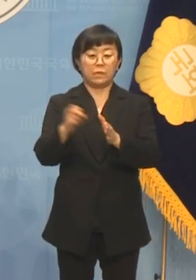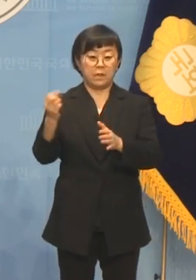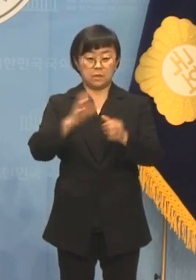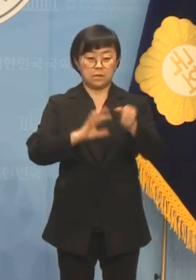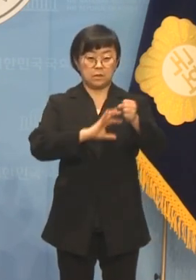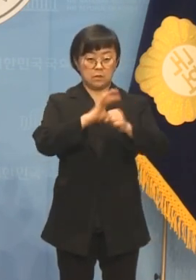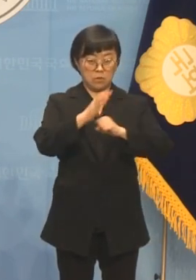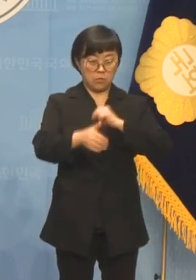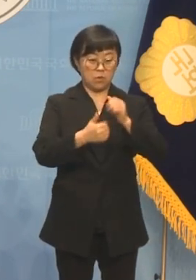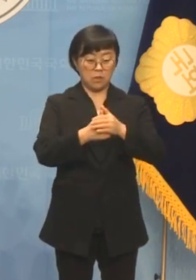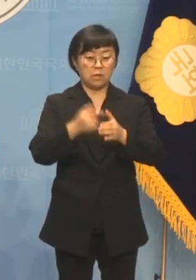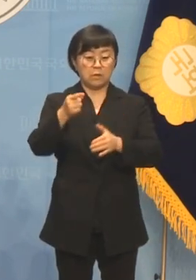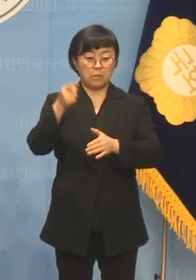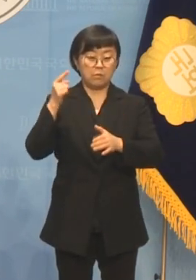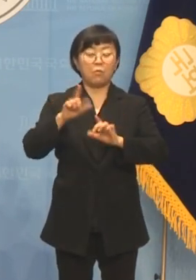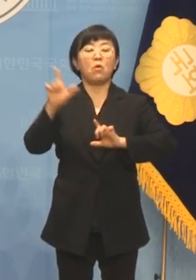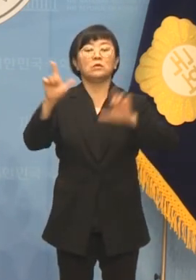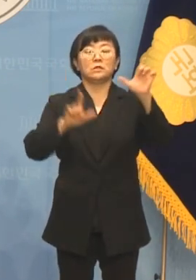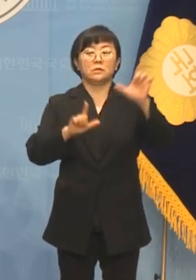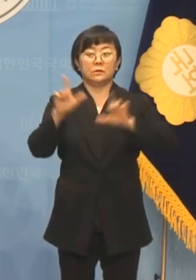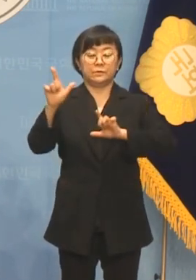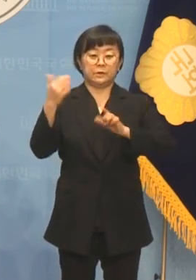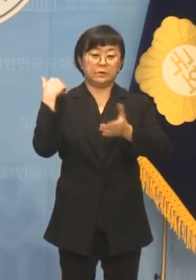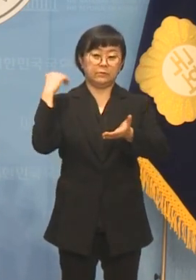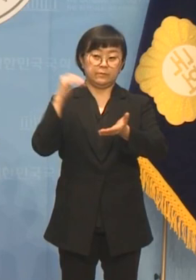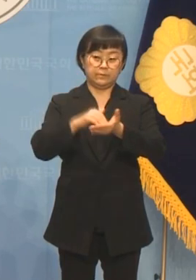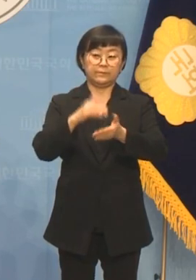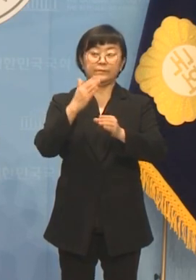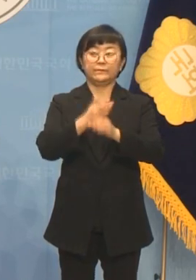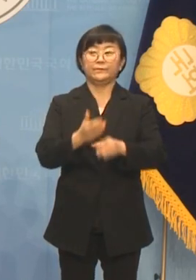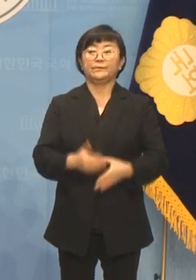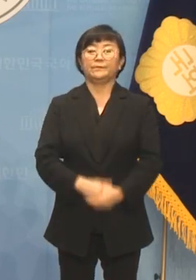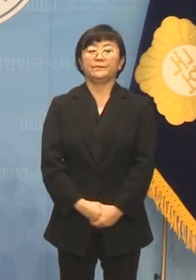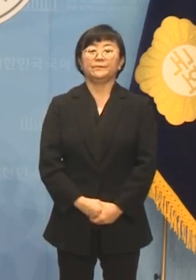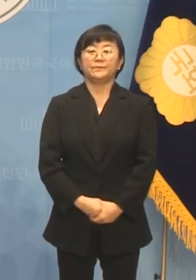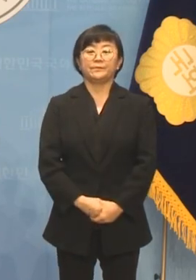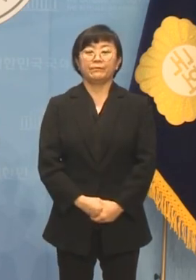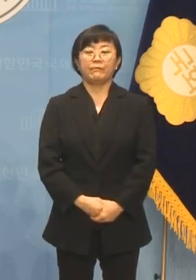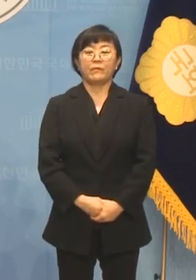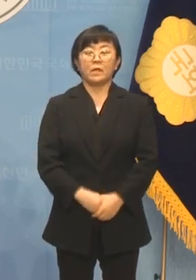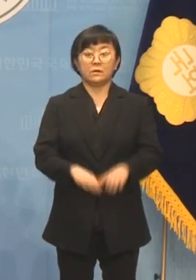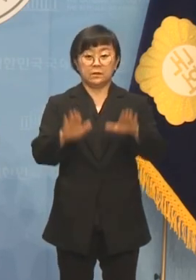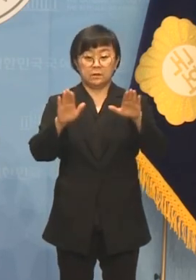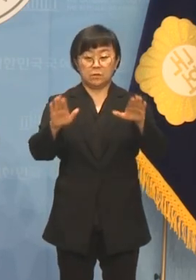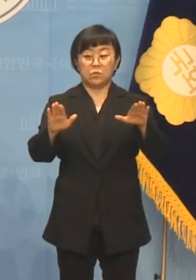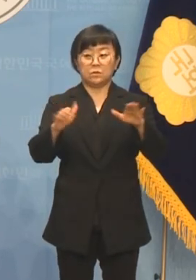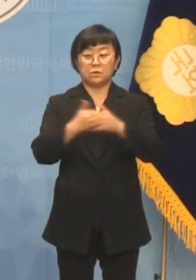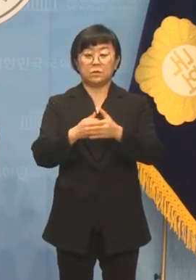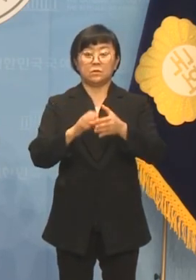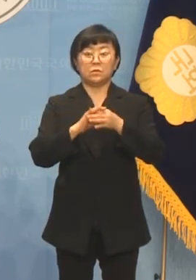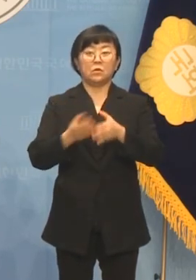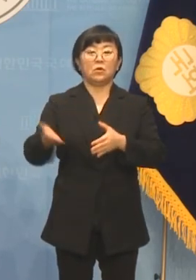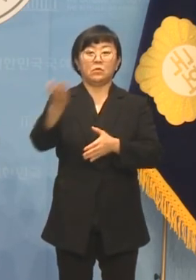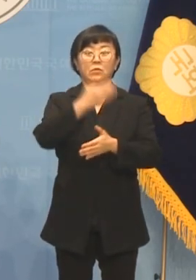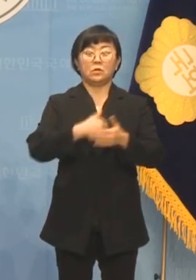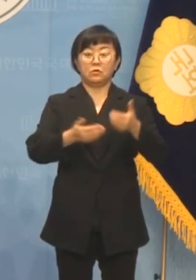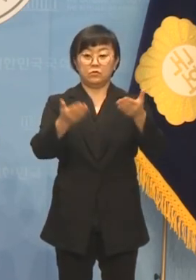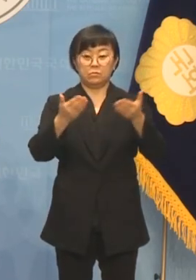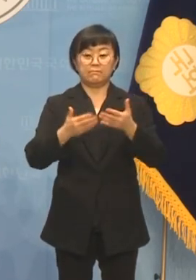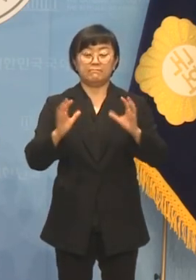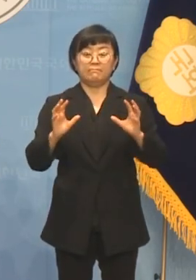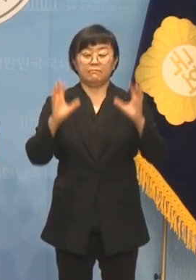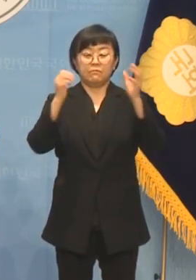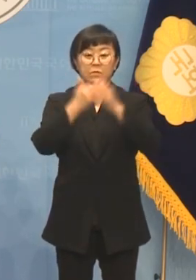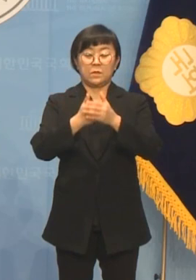글로벌 넘버원의 모습을 되찾아가고 있습니다. 이 자리를 빌려 국민 여러분께서 주신